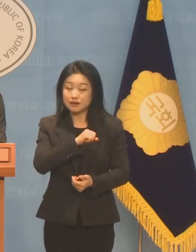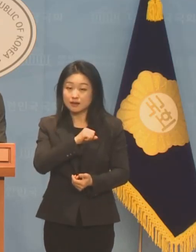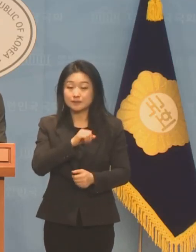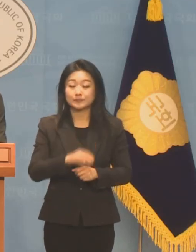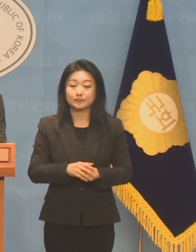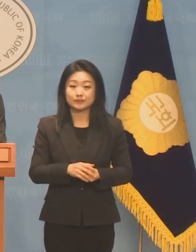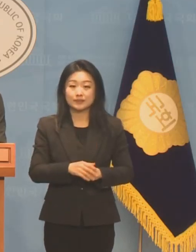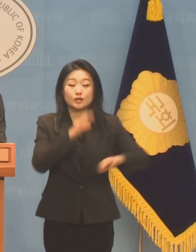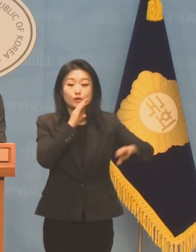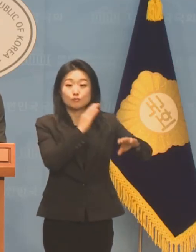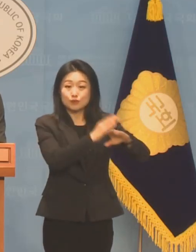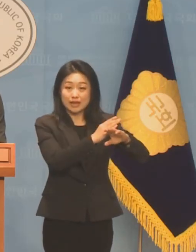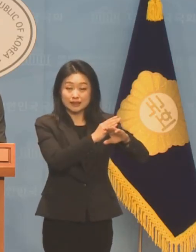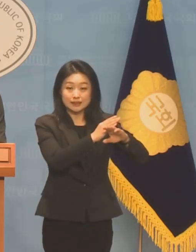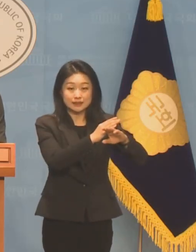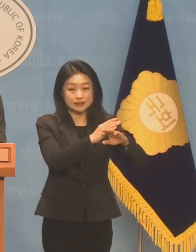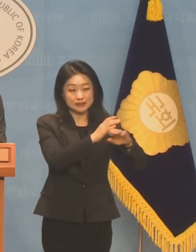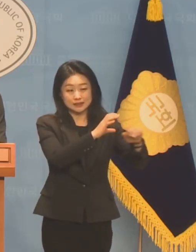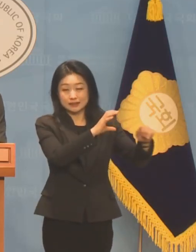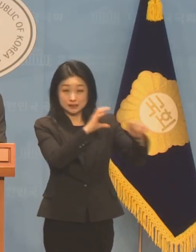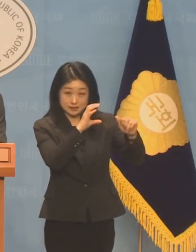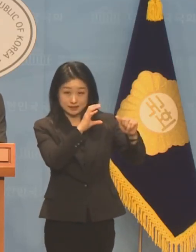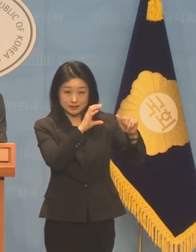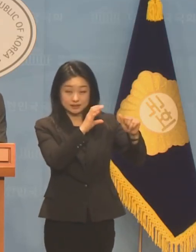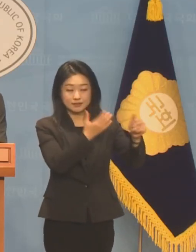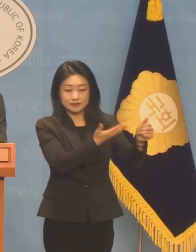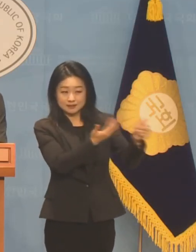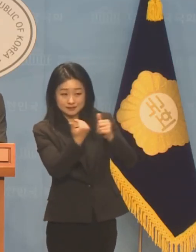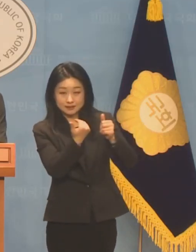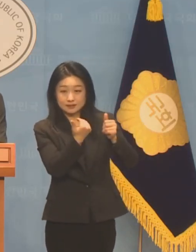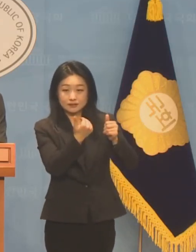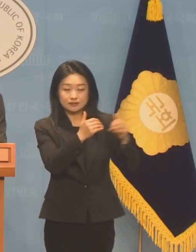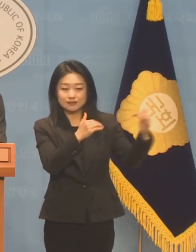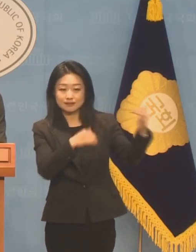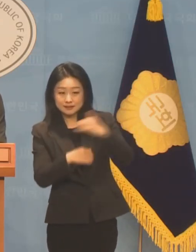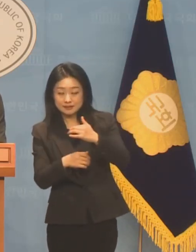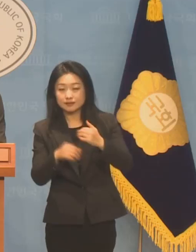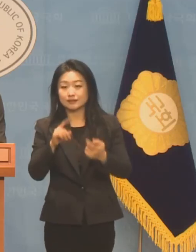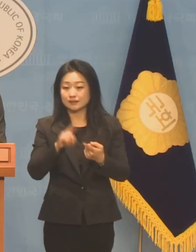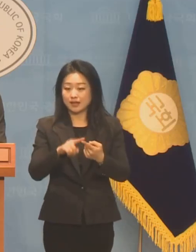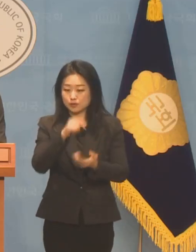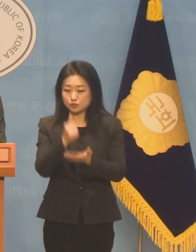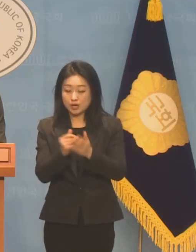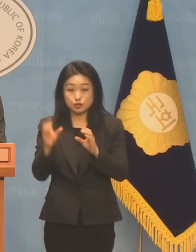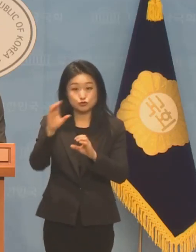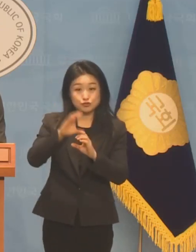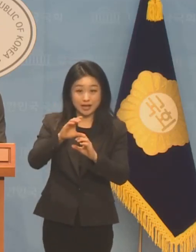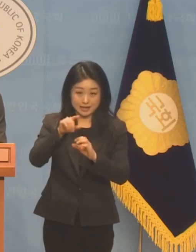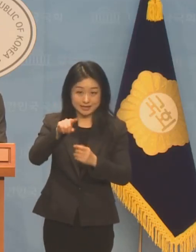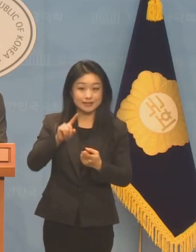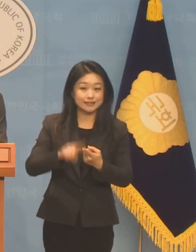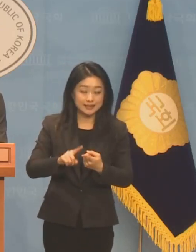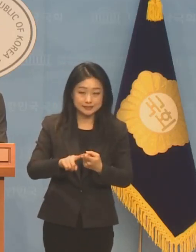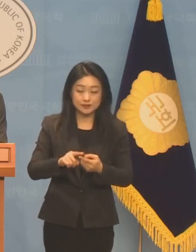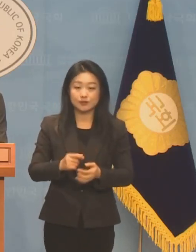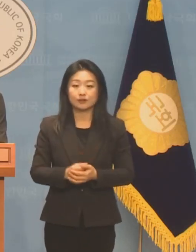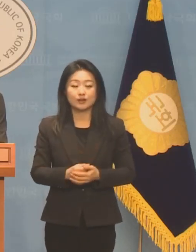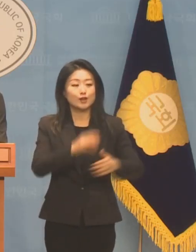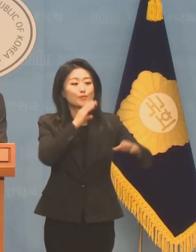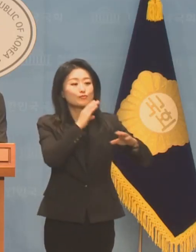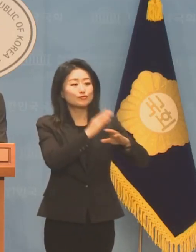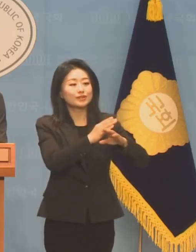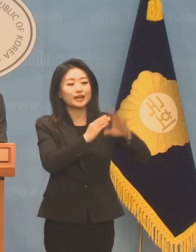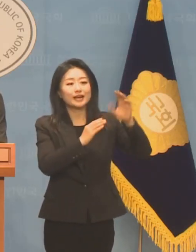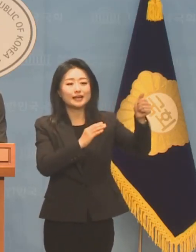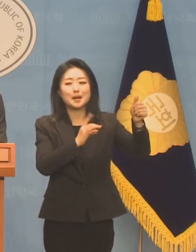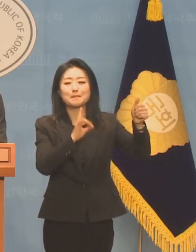외환 유치죄가 추가된 것에 대하여 박형수 국민의힘 원내 수석 부대표가 기자 간담회를 통해서 김정은만